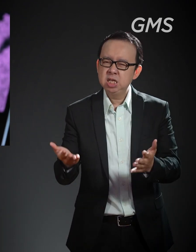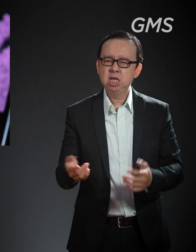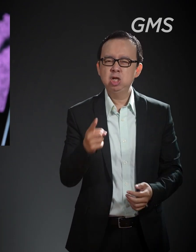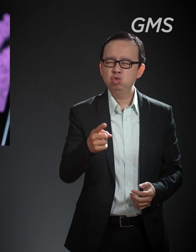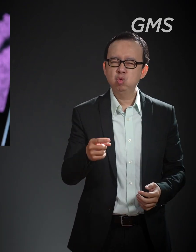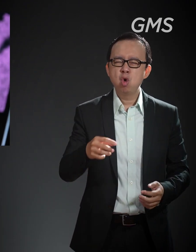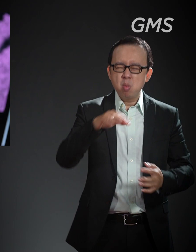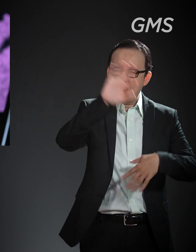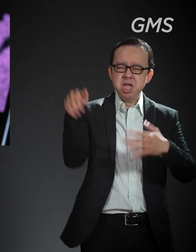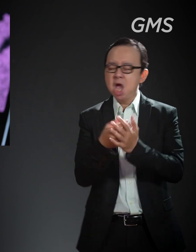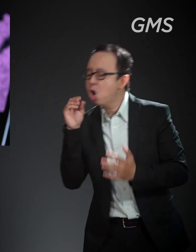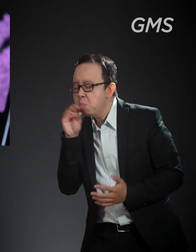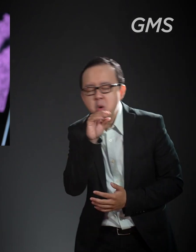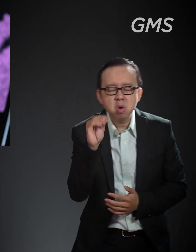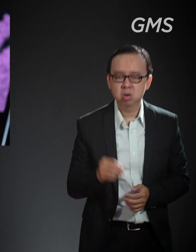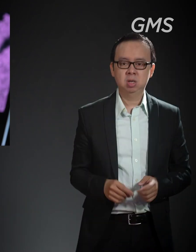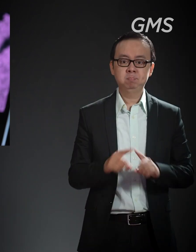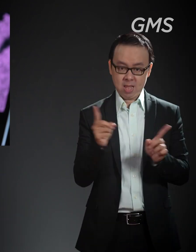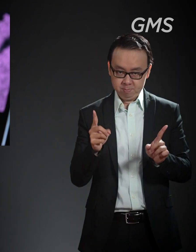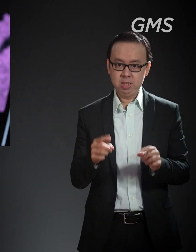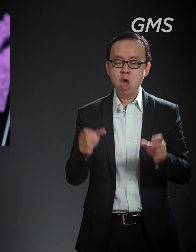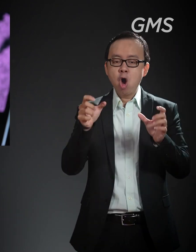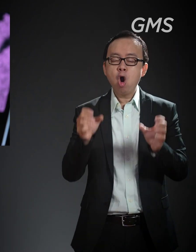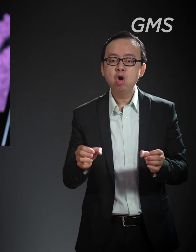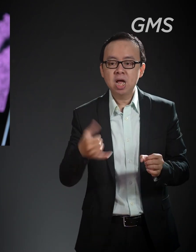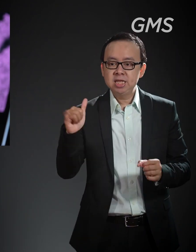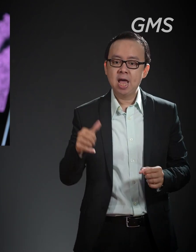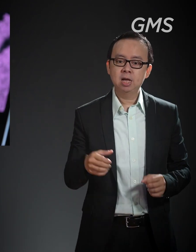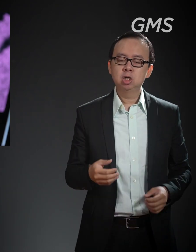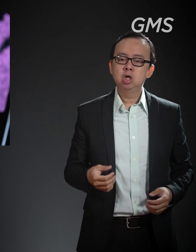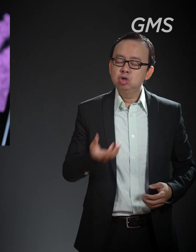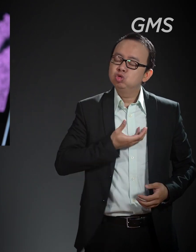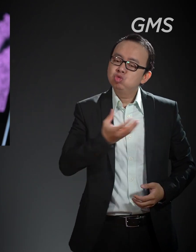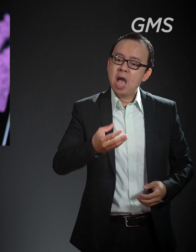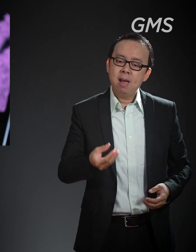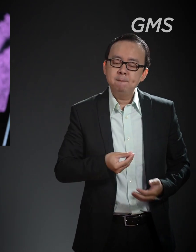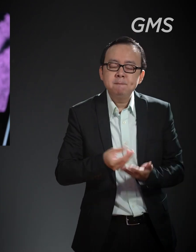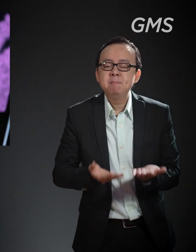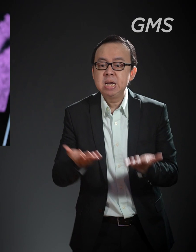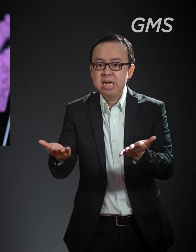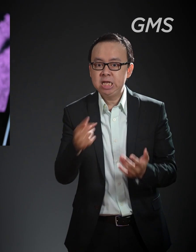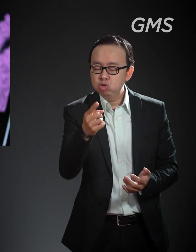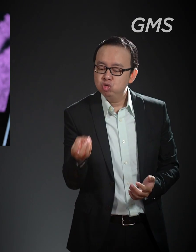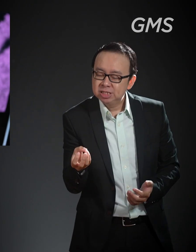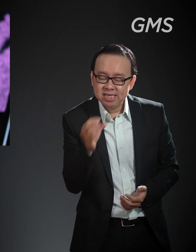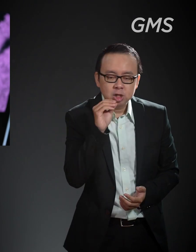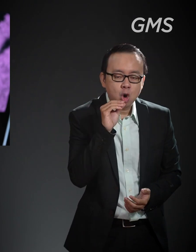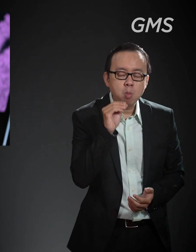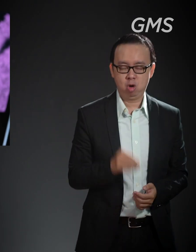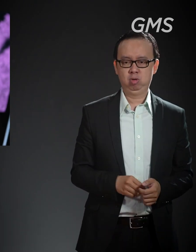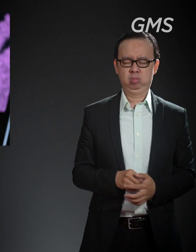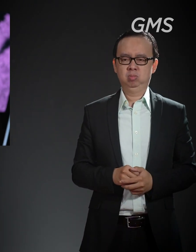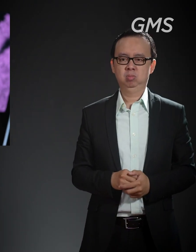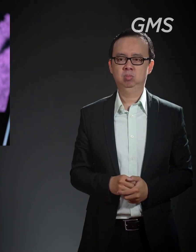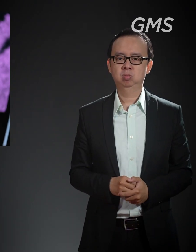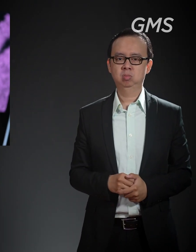Tetapi orang yang banyak memberi, sedikit bicaranya. Anehnya begitu. Bukan hanya 10%